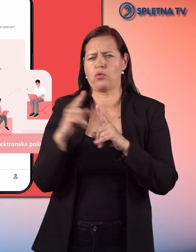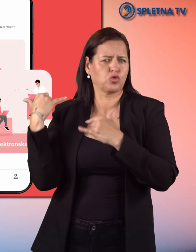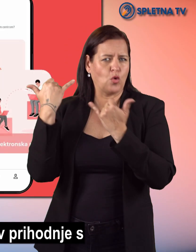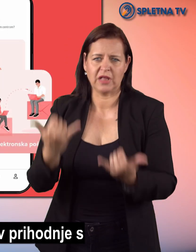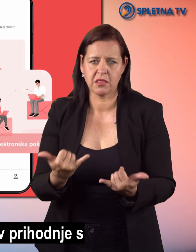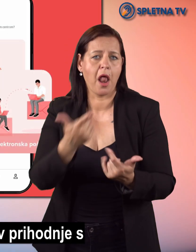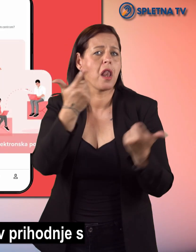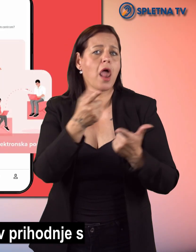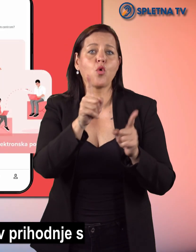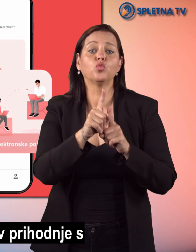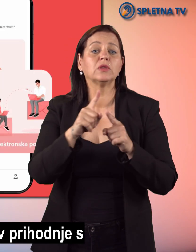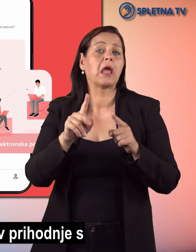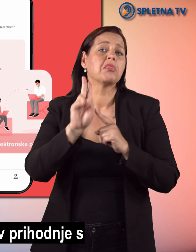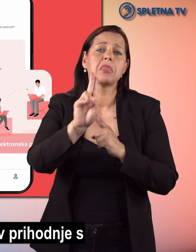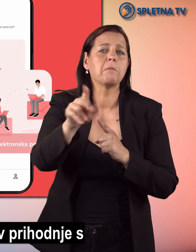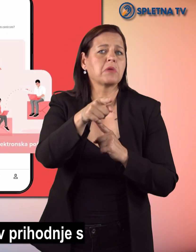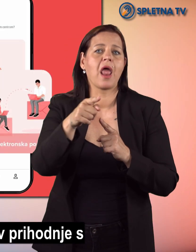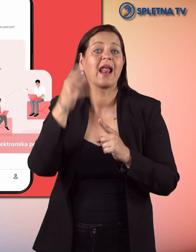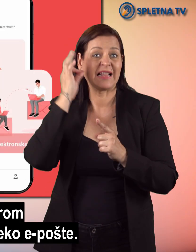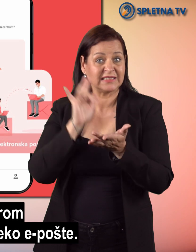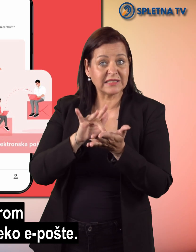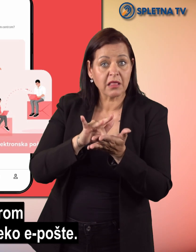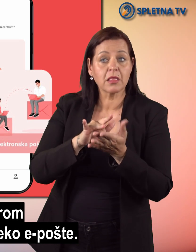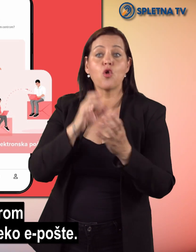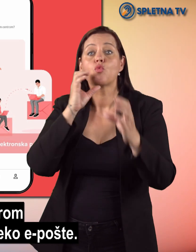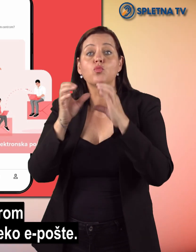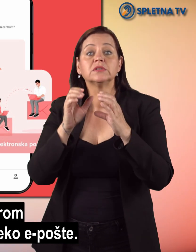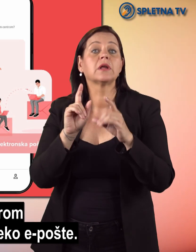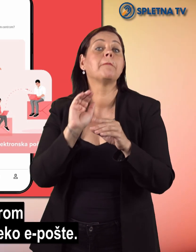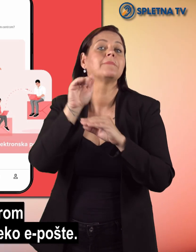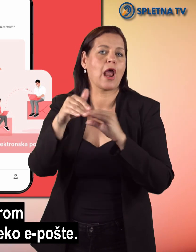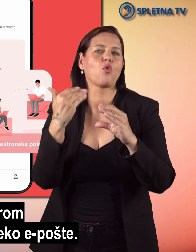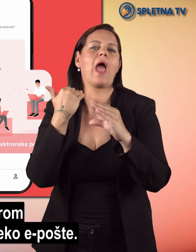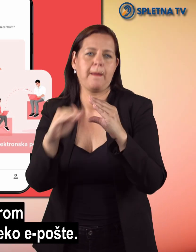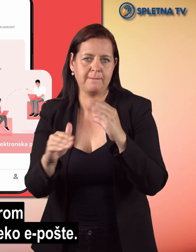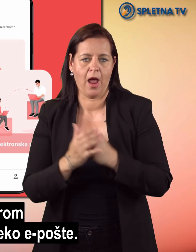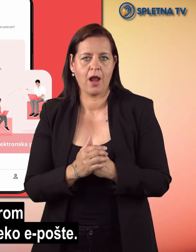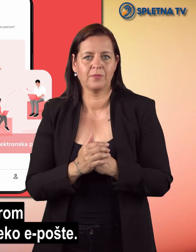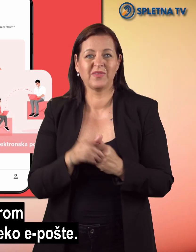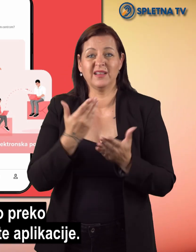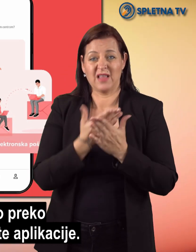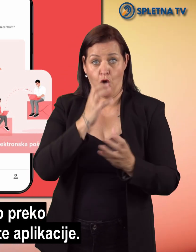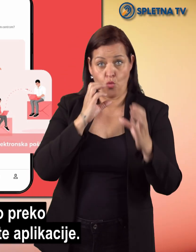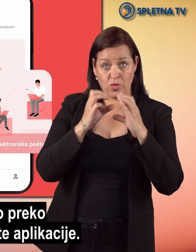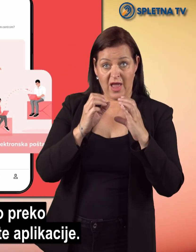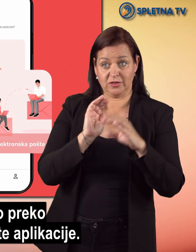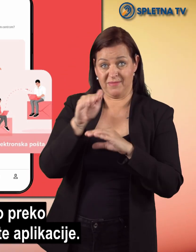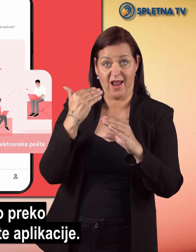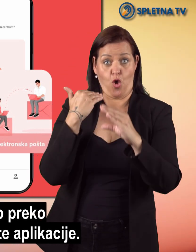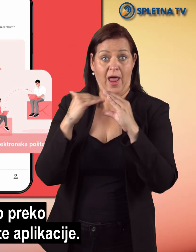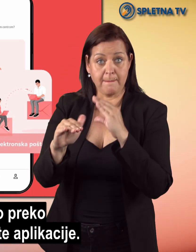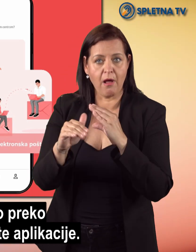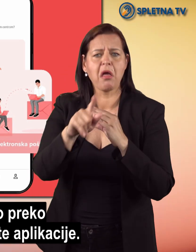E-pošta. Kot doslej lahko tudi v prihodnje s klicnim centrom komunicirate tudi preko e-pošte. Za komunikacijo